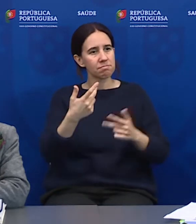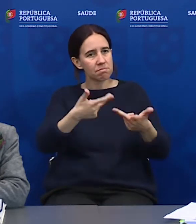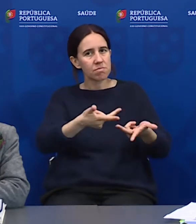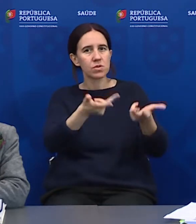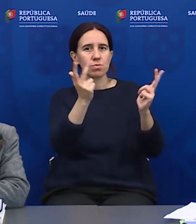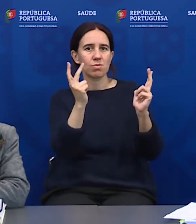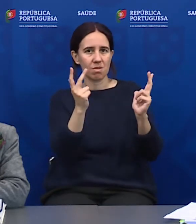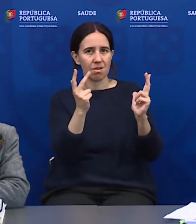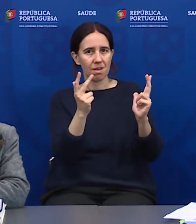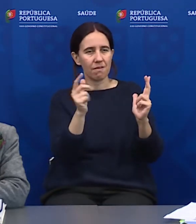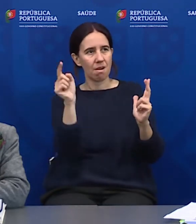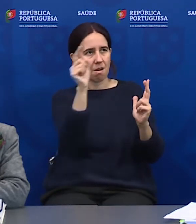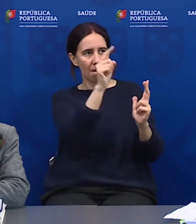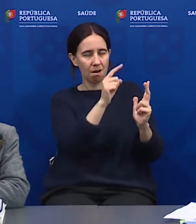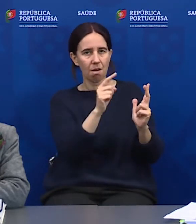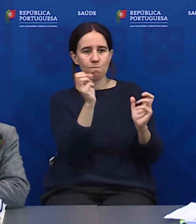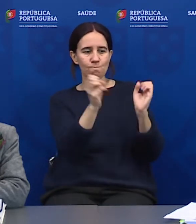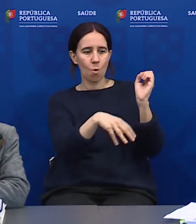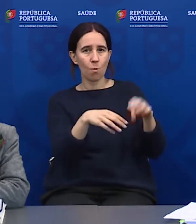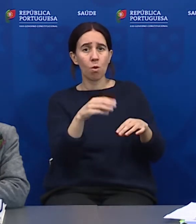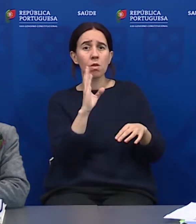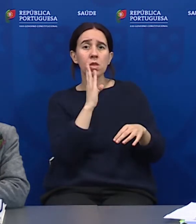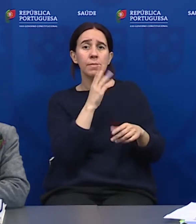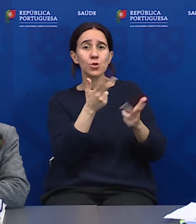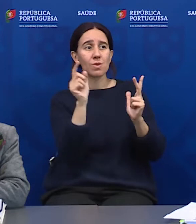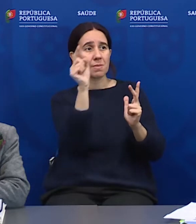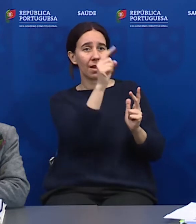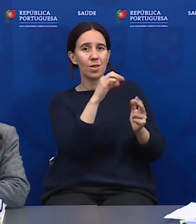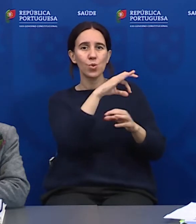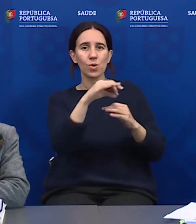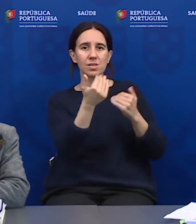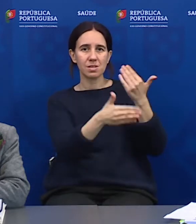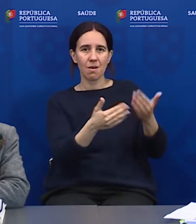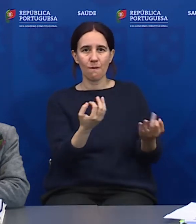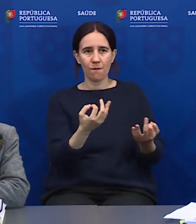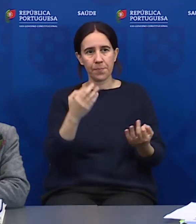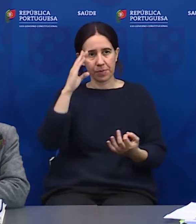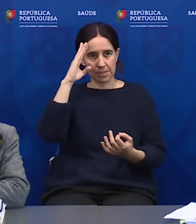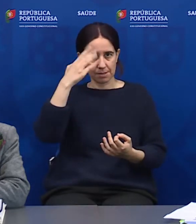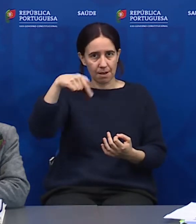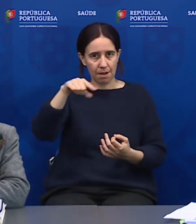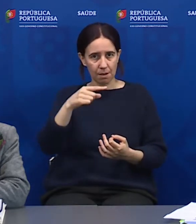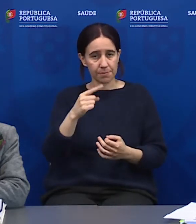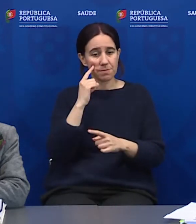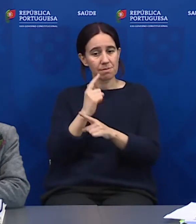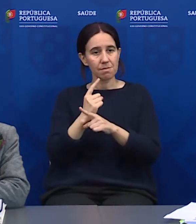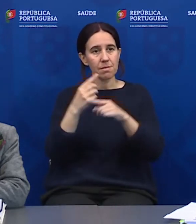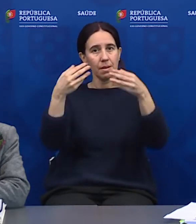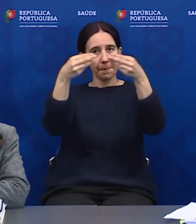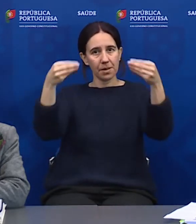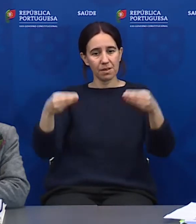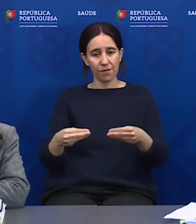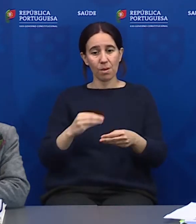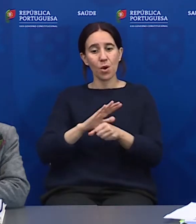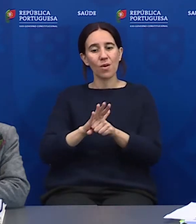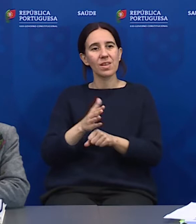predisposto às suas disponibilidades, de acordo com as suas disponibilidades, a essas doações. Como sabem, na plataforma